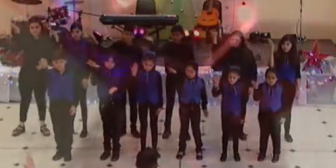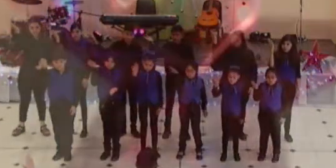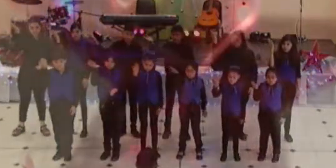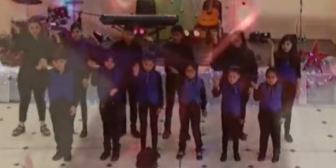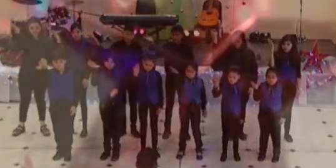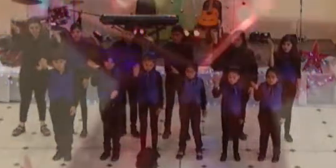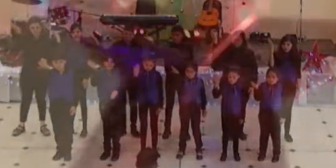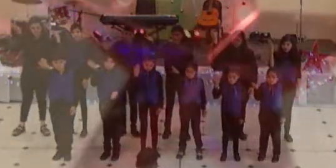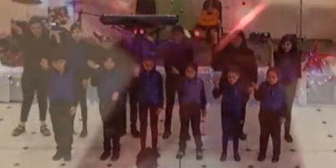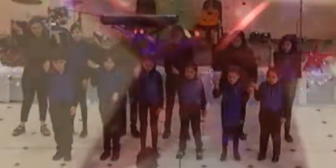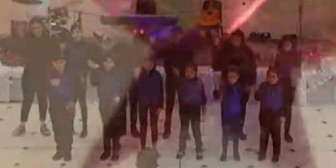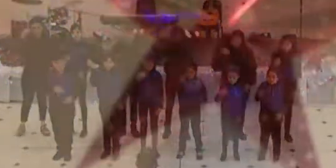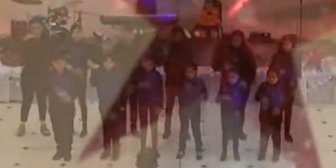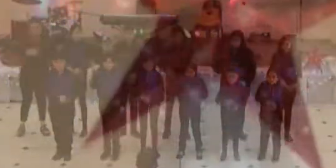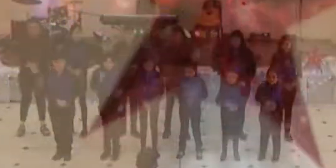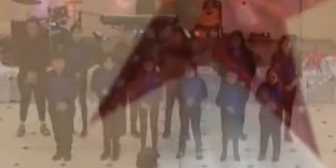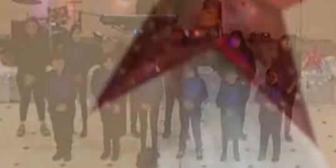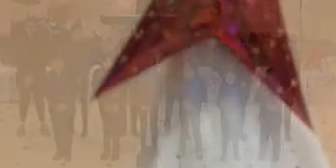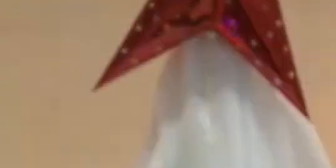Más allá del